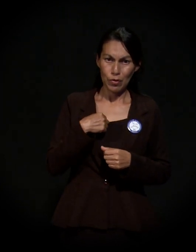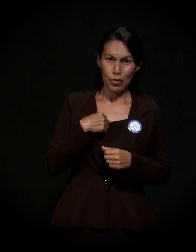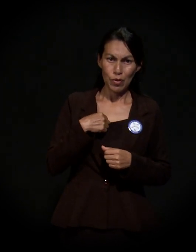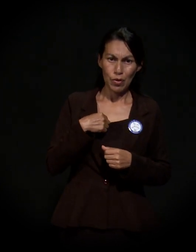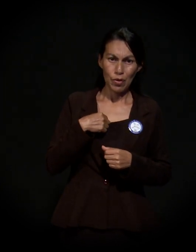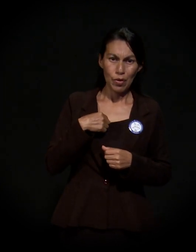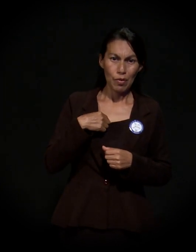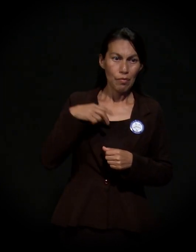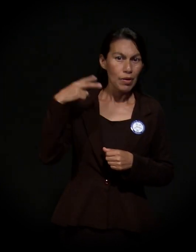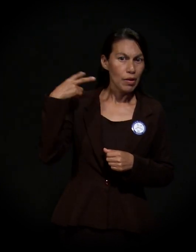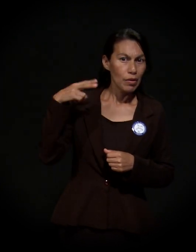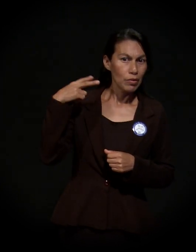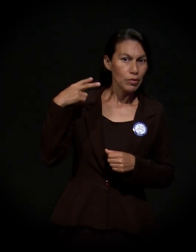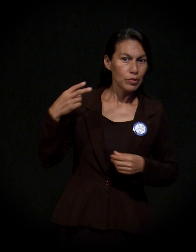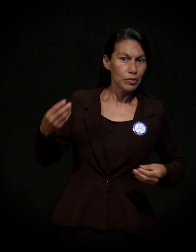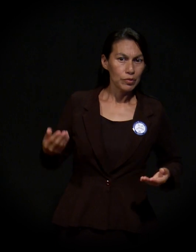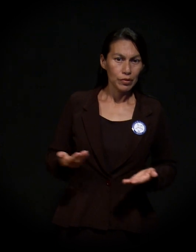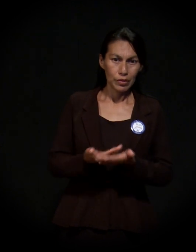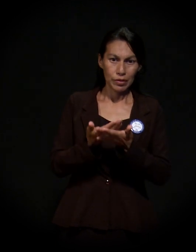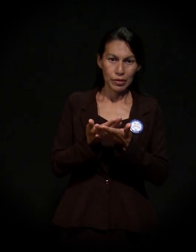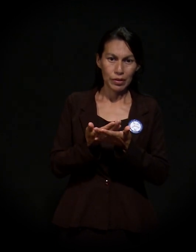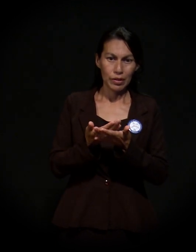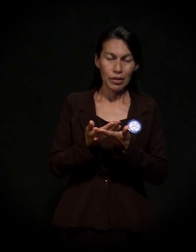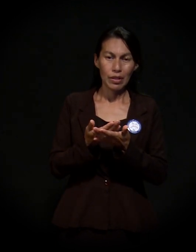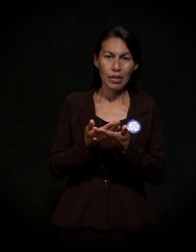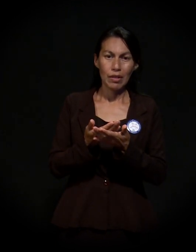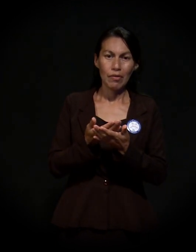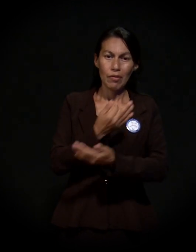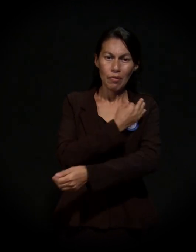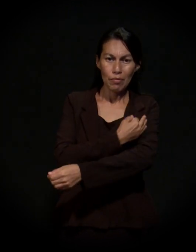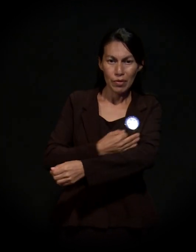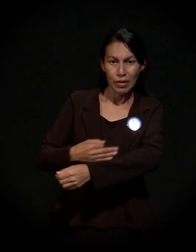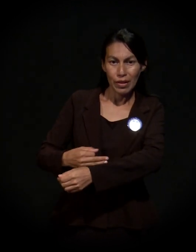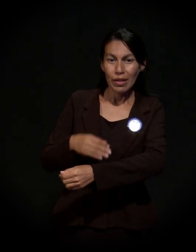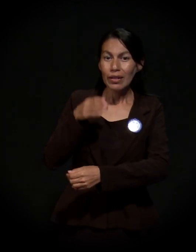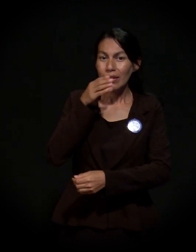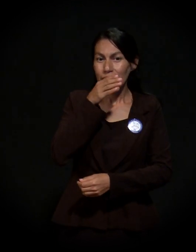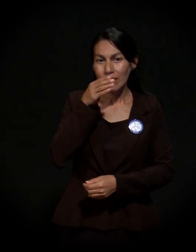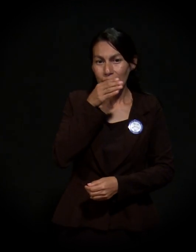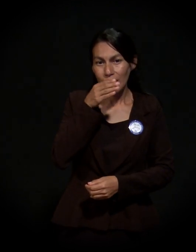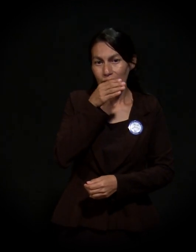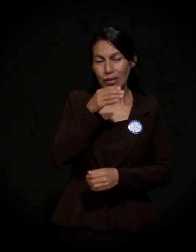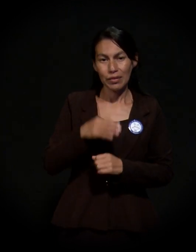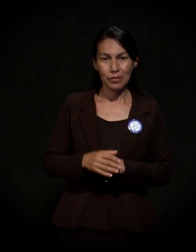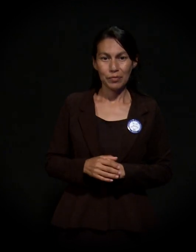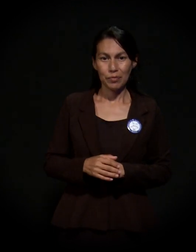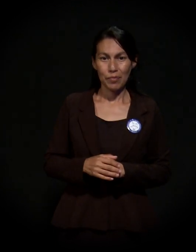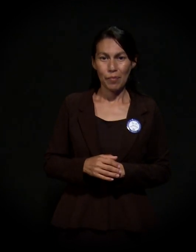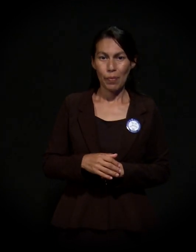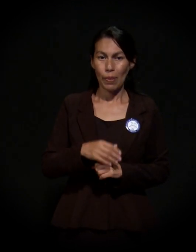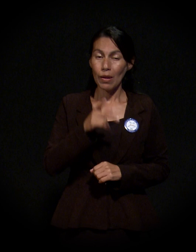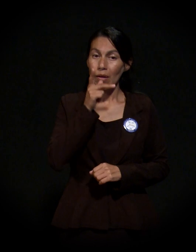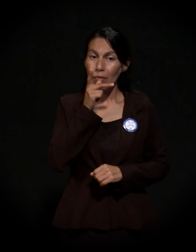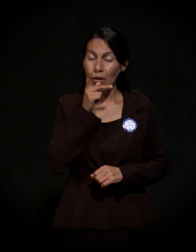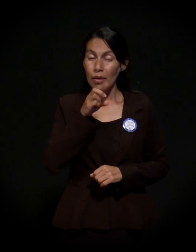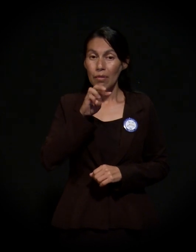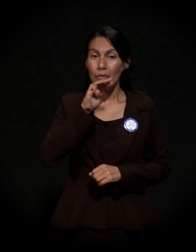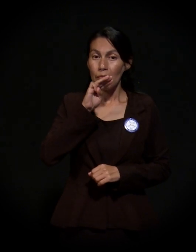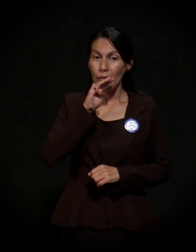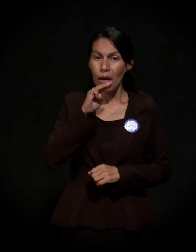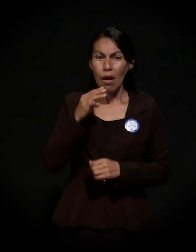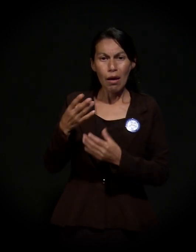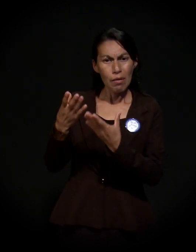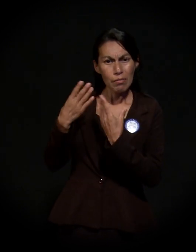y nací en un hogar cristiano. Mis padres me enseñaron a confiar en